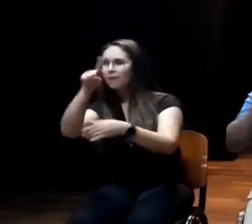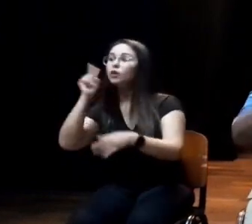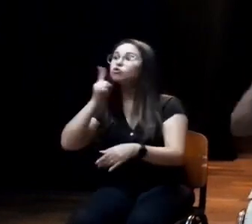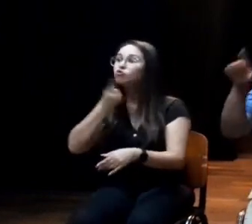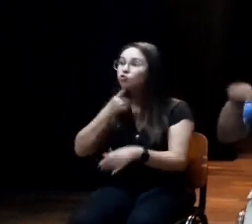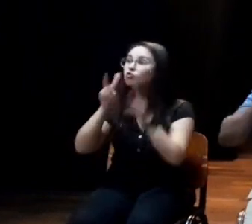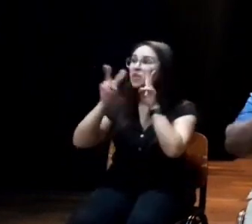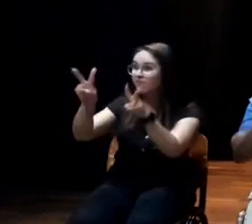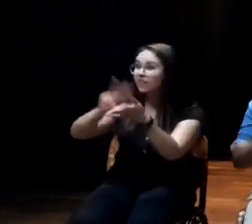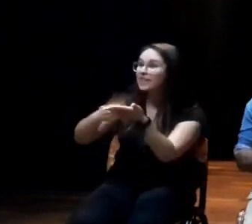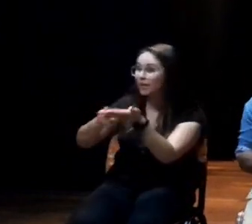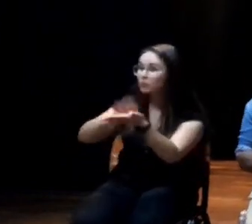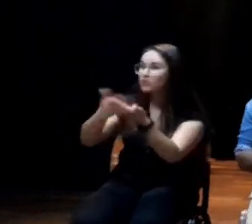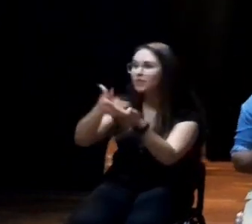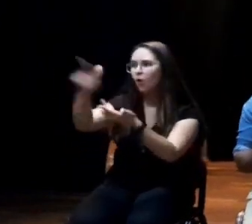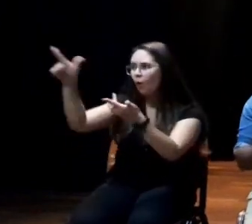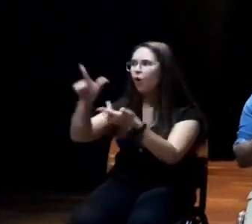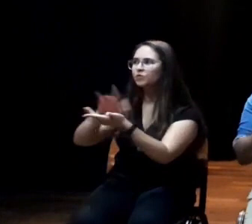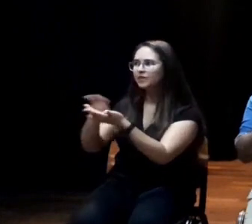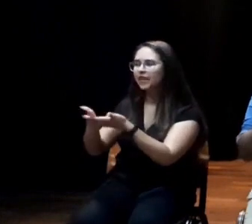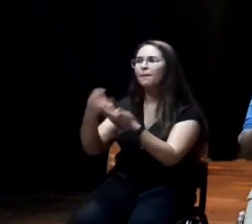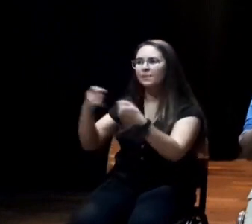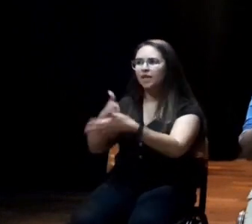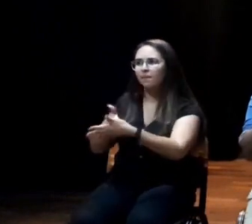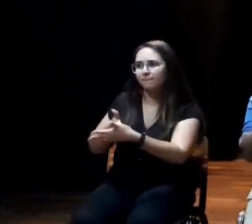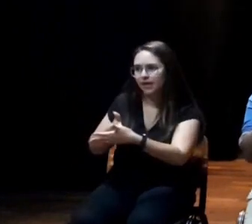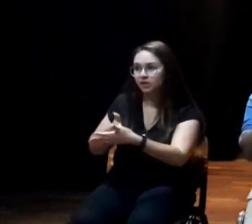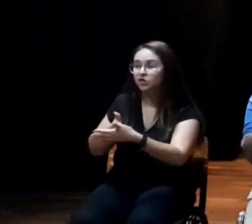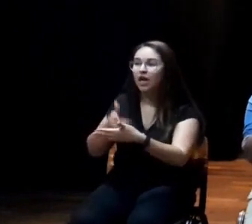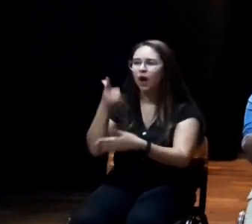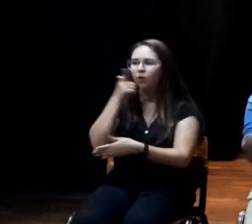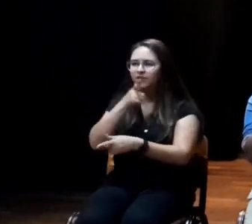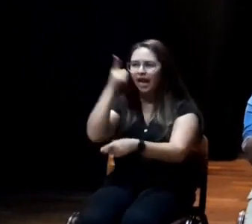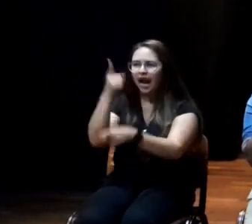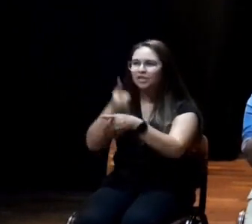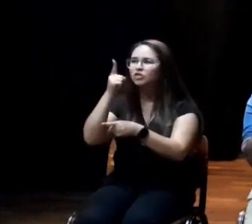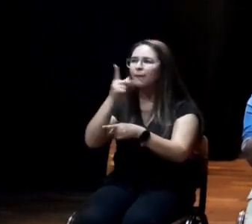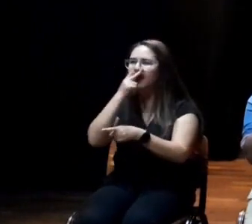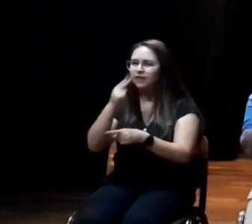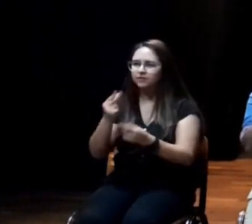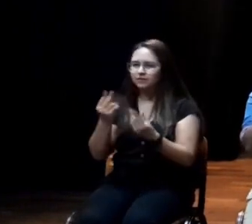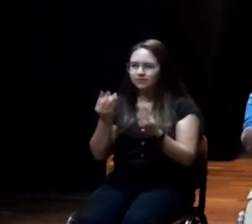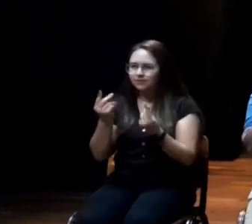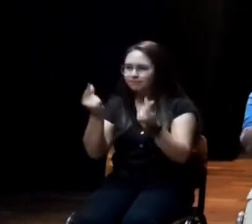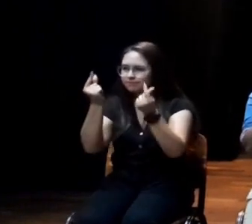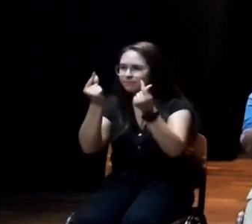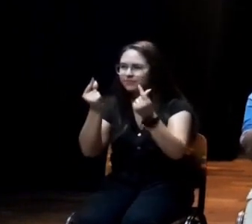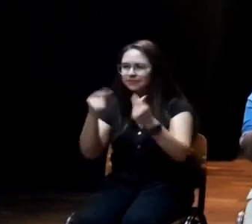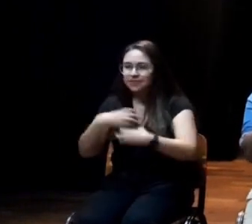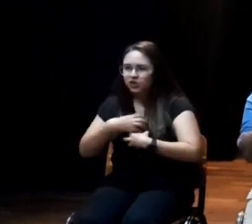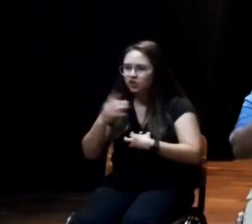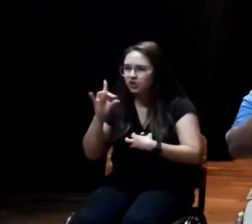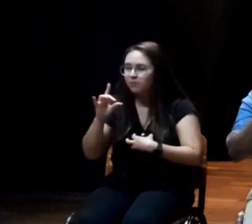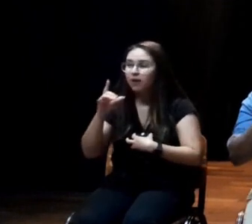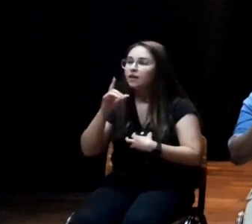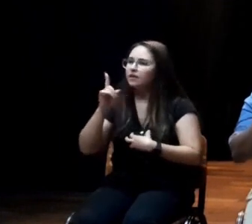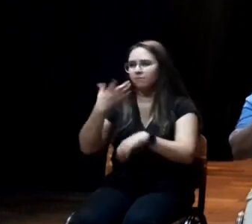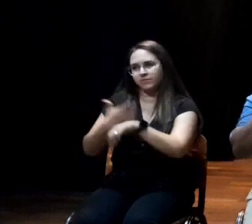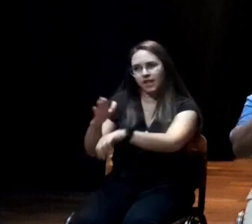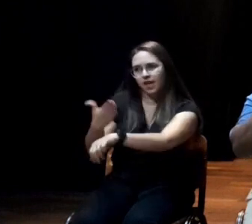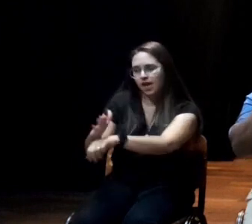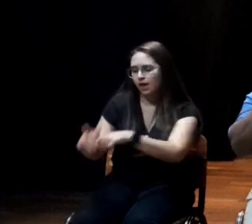surdos que veem traduções aí de outros intérpretes. É você achar o tom, sabe, certinho. E exige